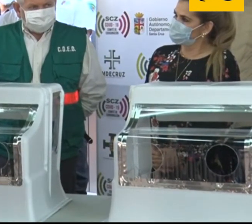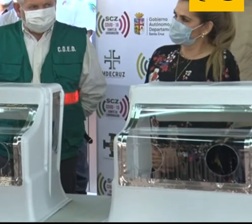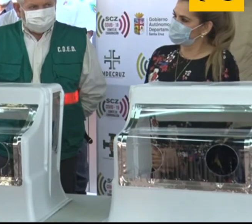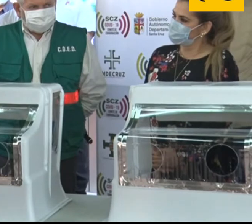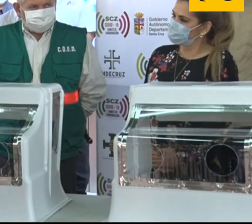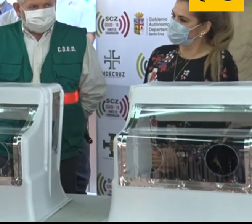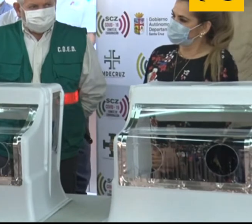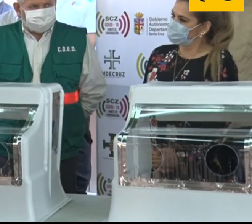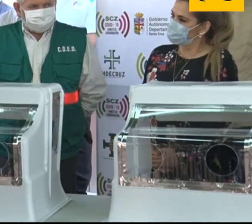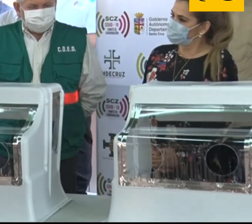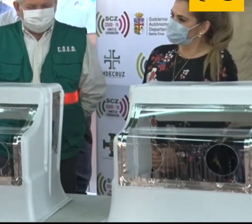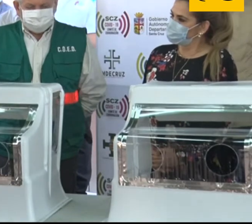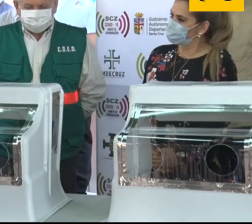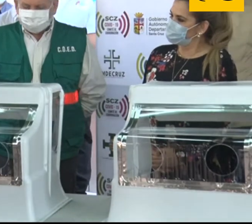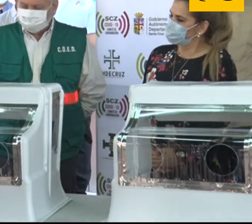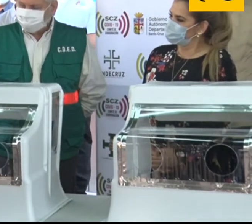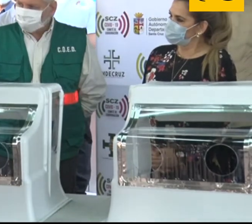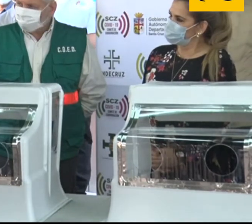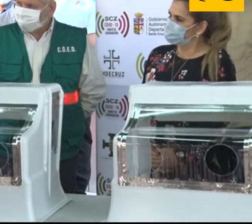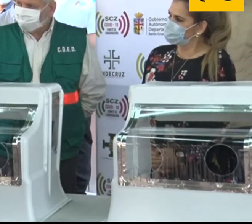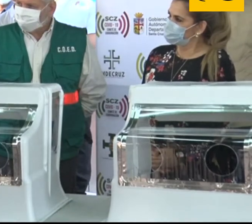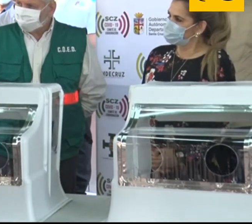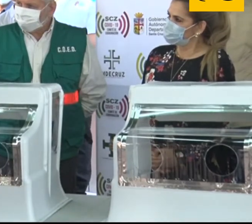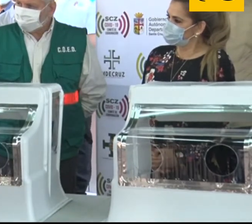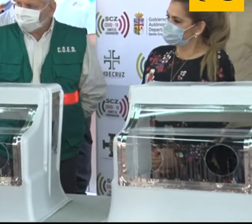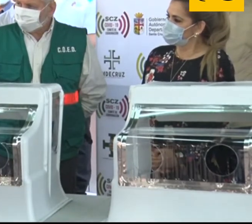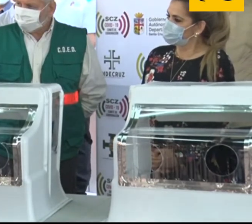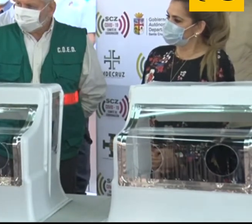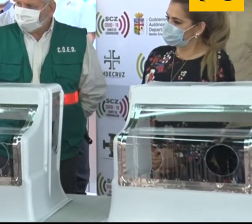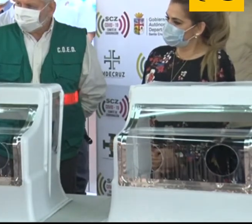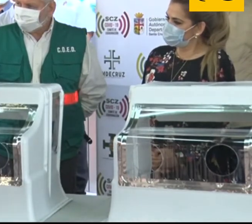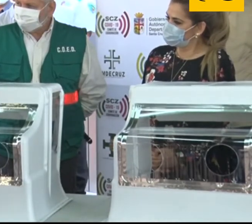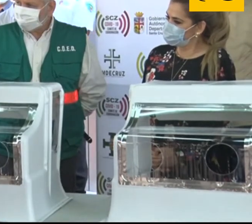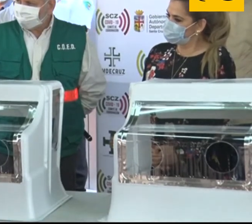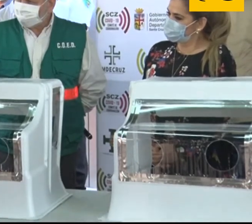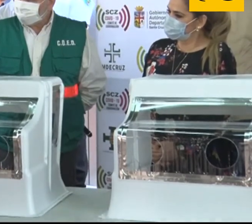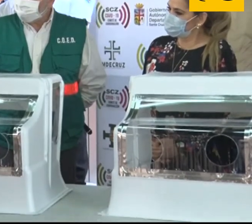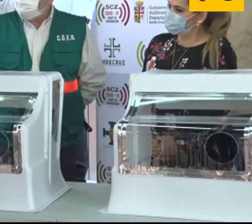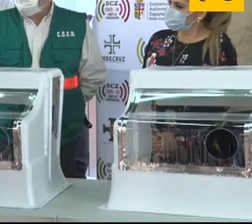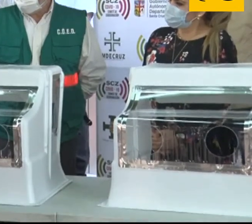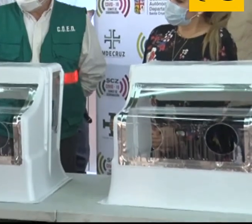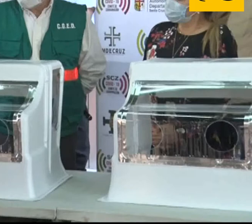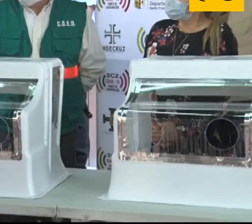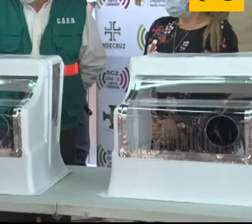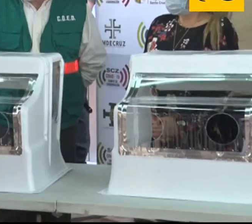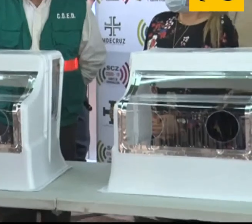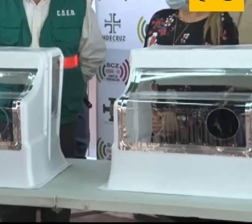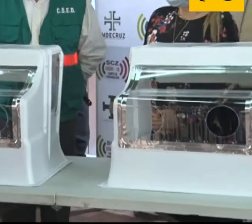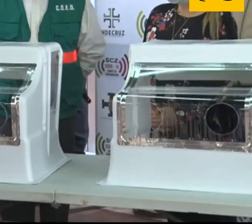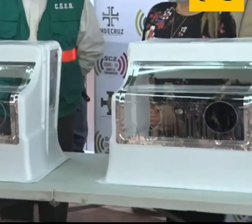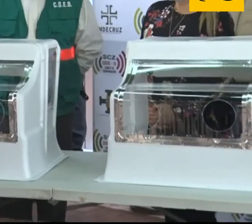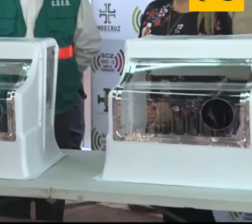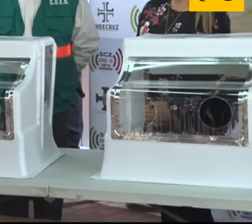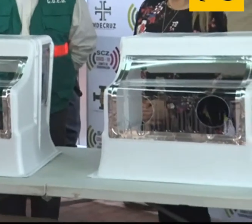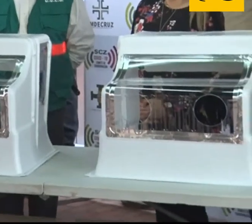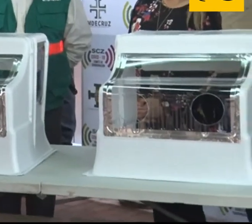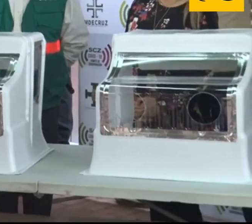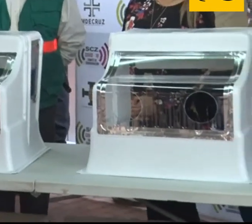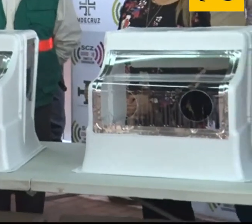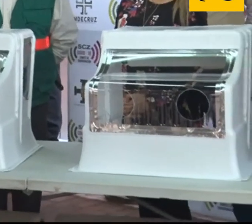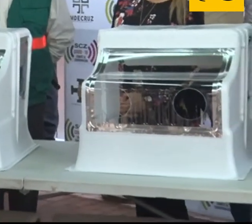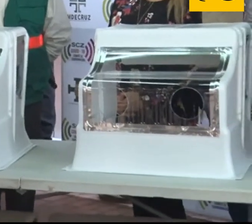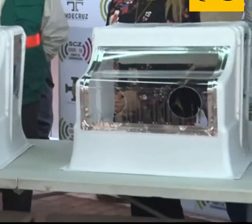y también estamos cuidando la salud de nuestros hijos, de toda la gente de nuestro entorno, porque